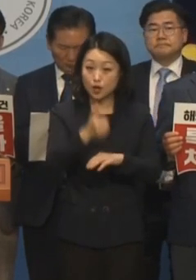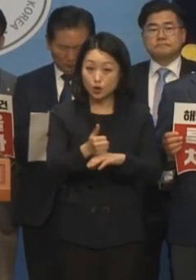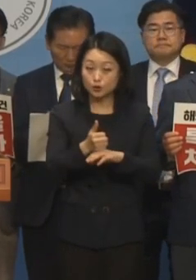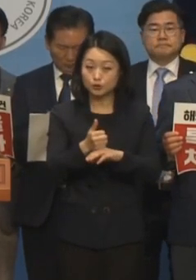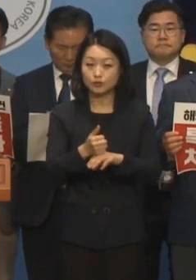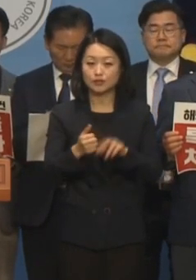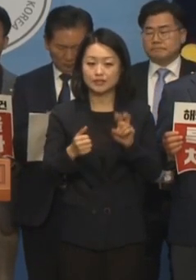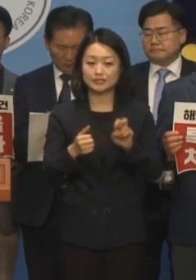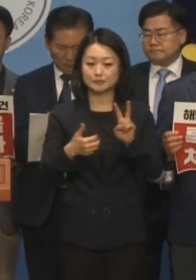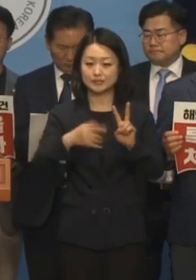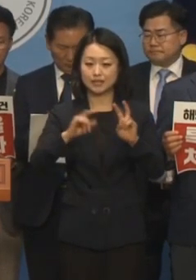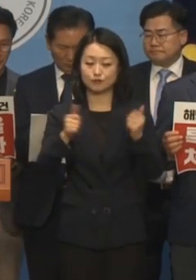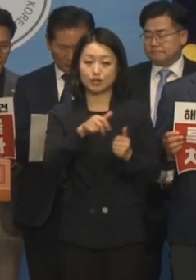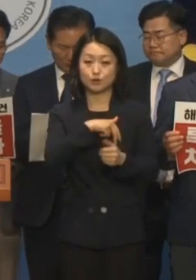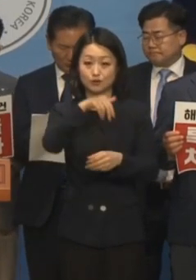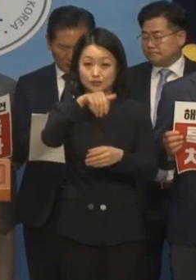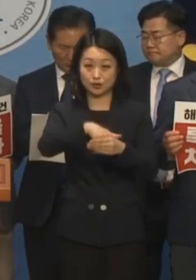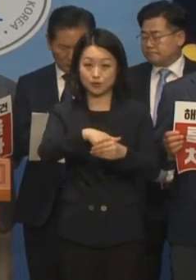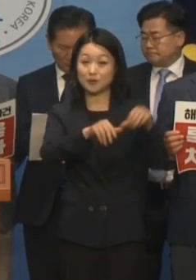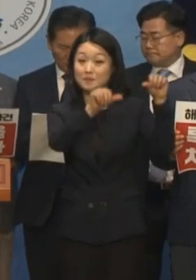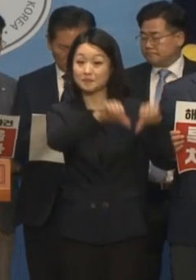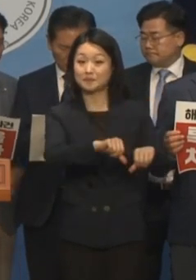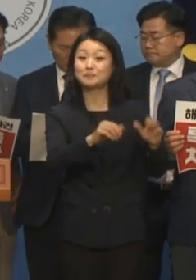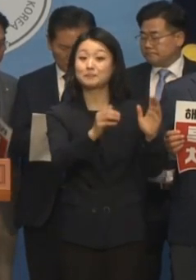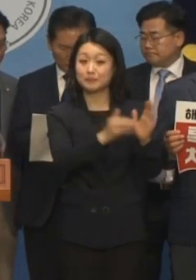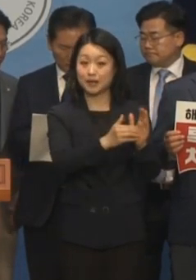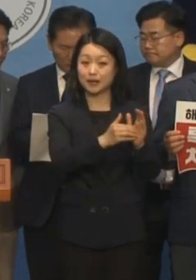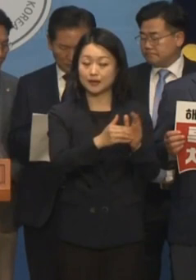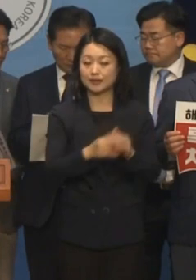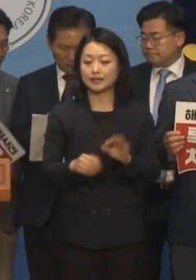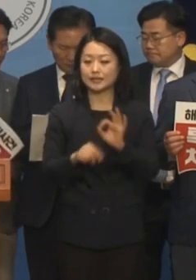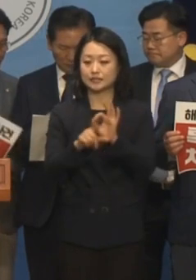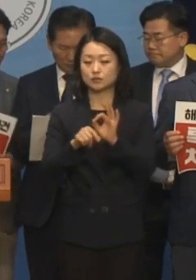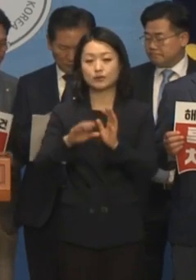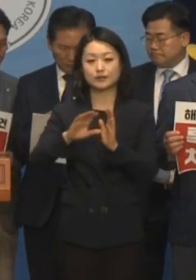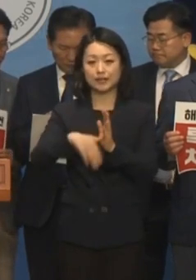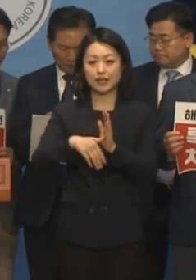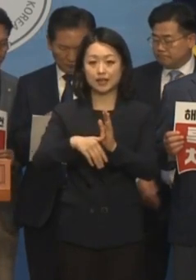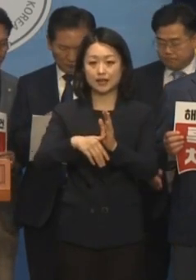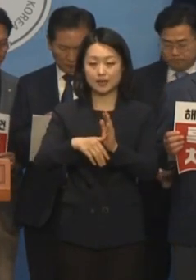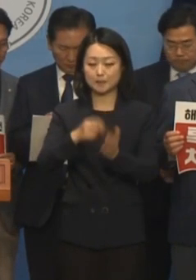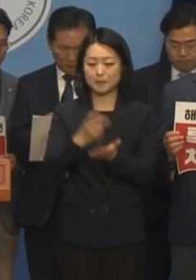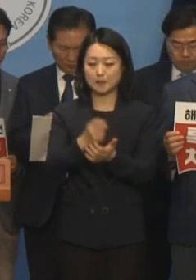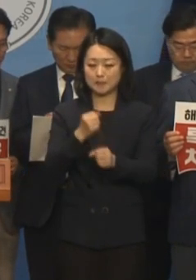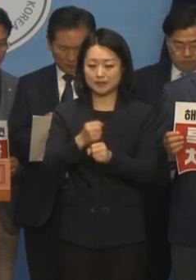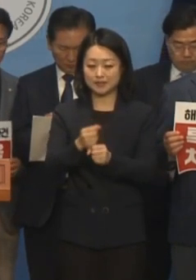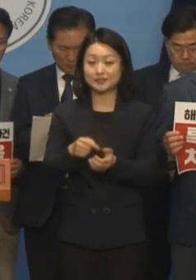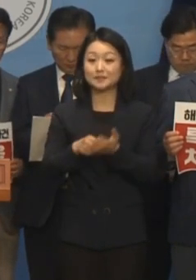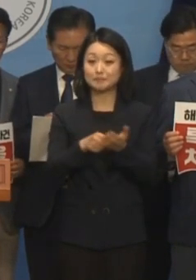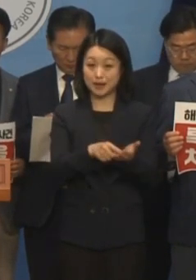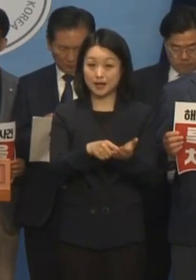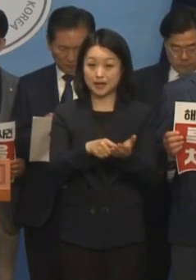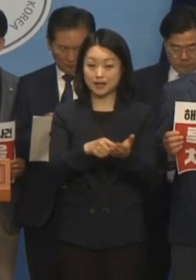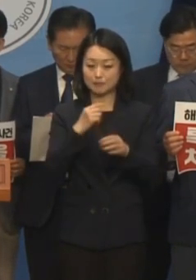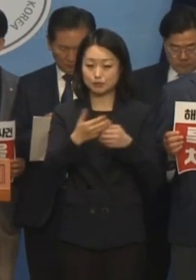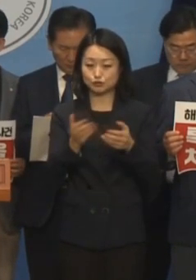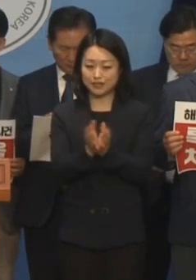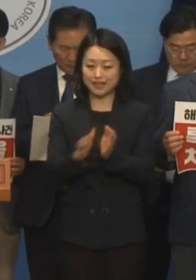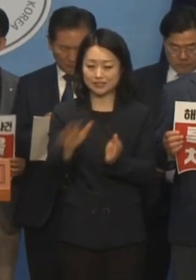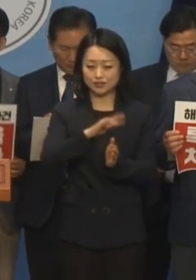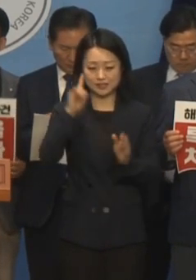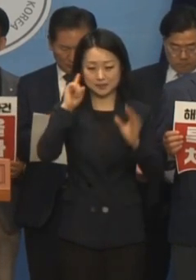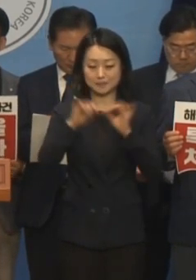것 아닌가 싶습니다. 그래서 저희들은 지난 10월에 발의됐고 또 당론으로